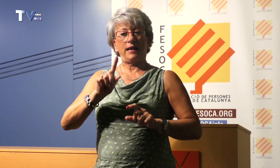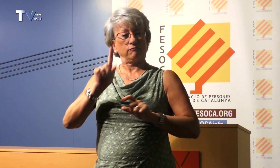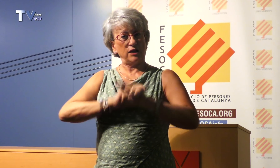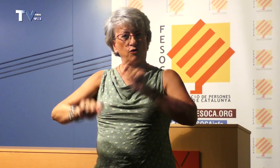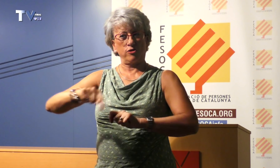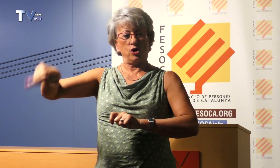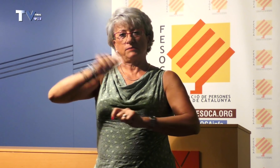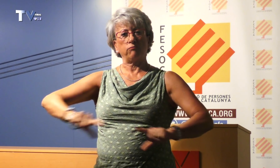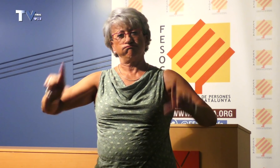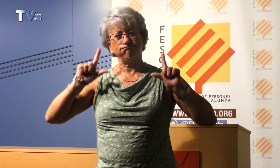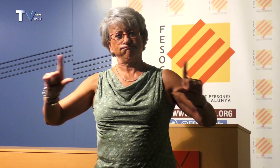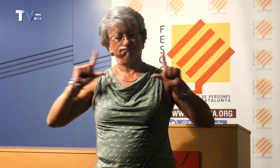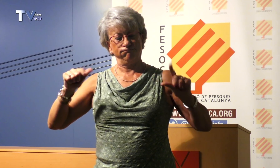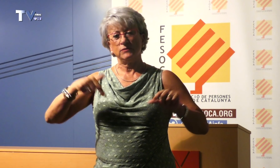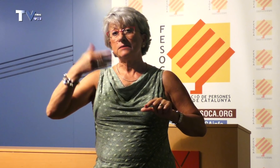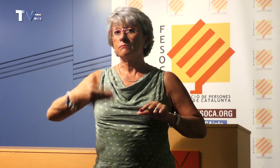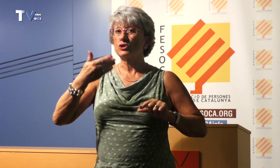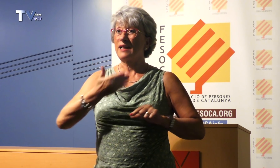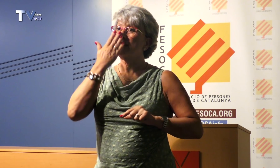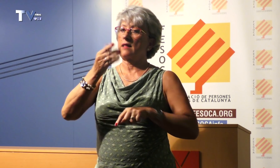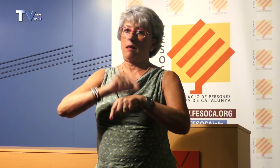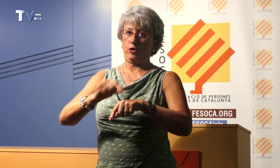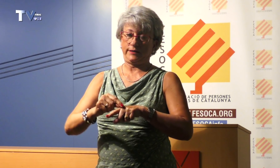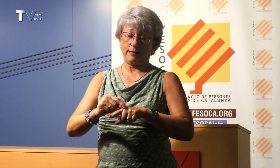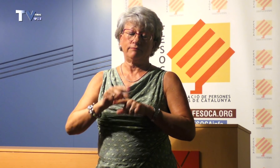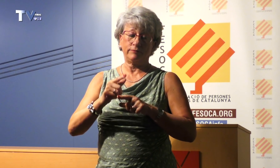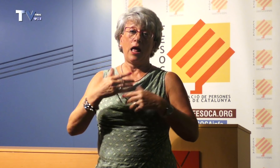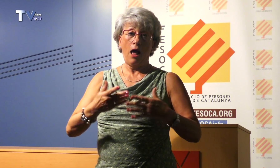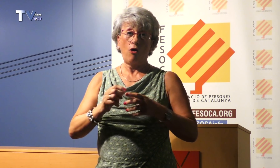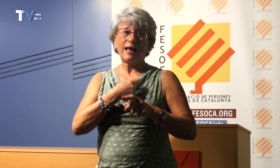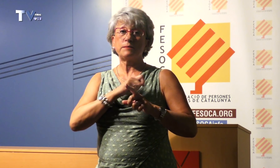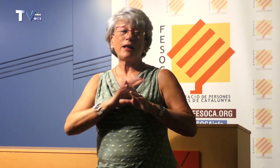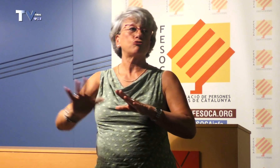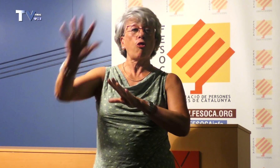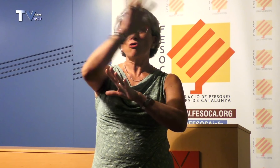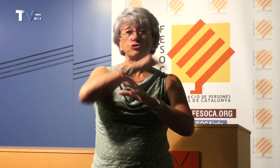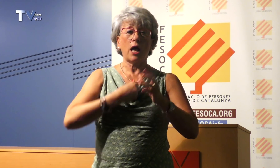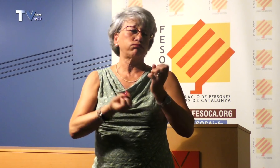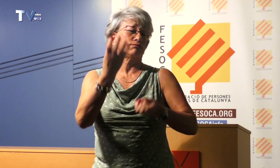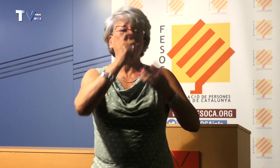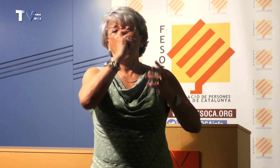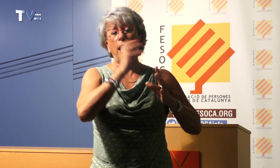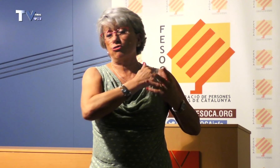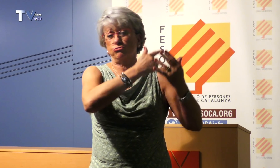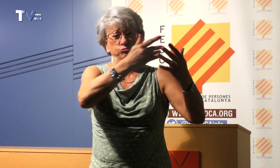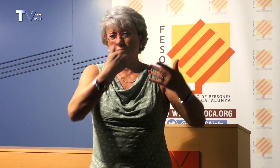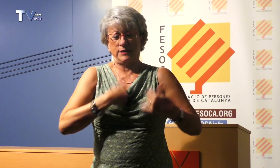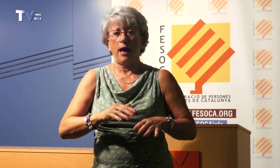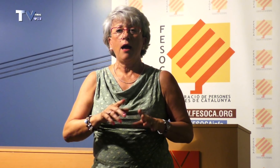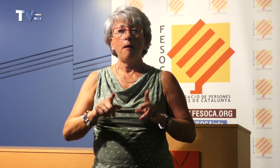la Federació Catalana d'Associacions, perquè siguessin protagonistes, era molt important de cara a la política, tot l'àmbit espanyol